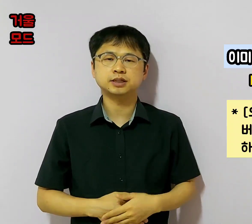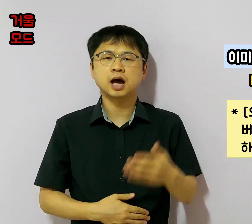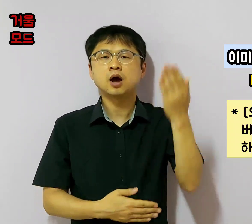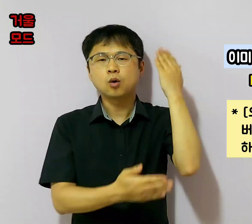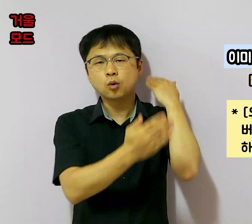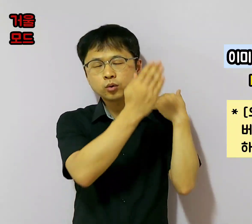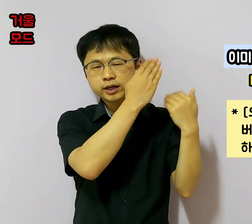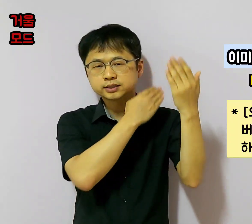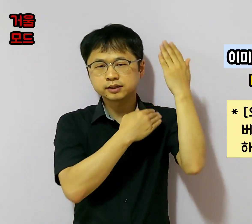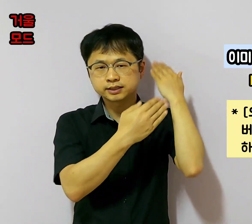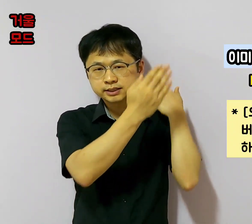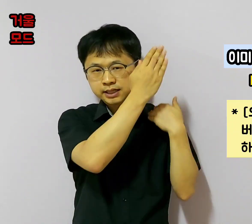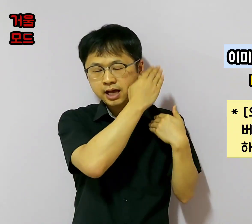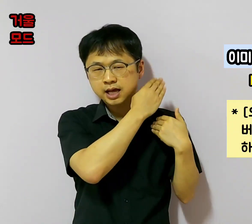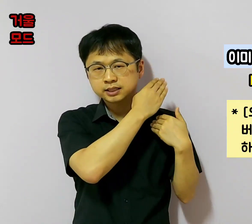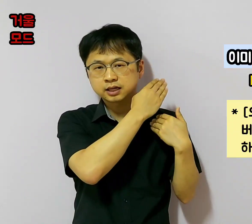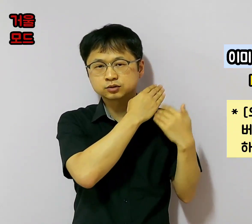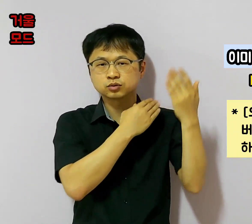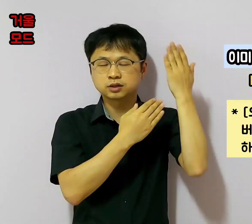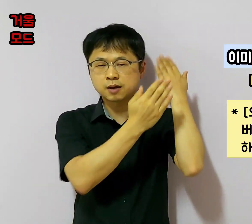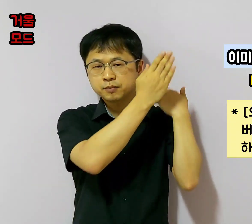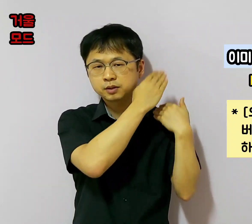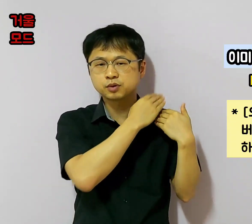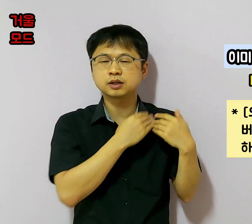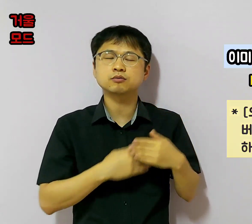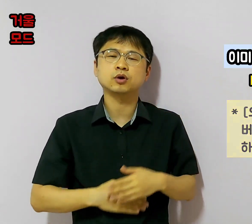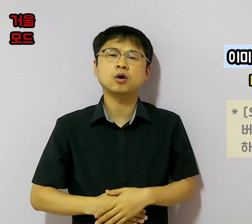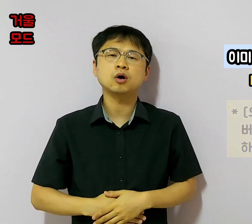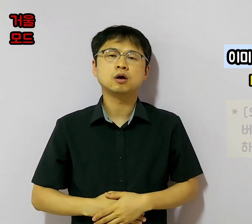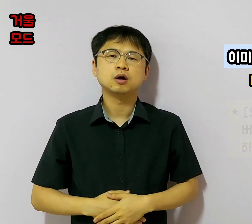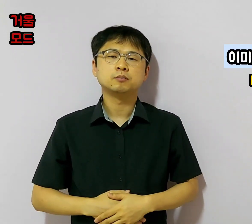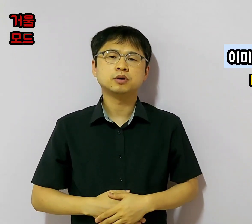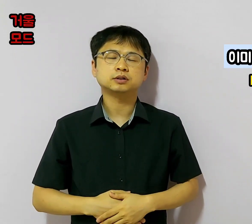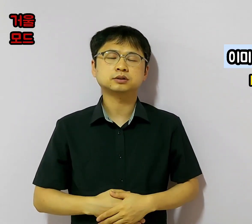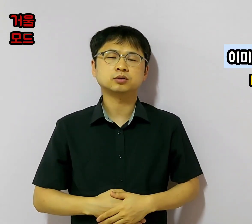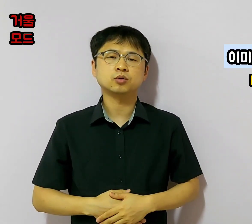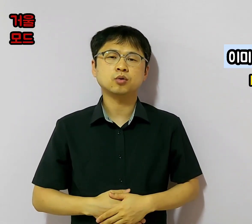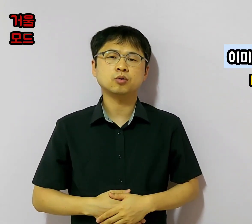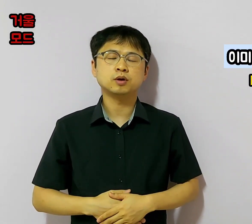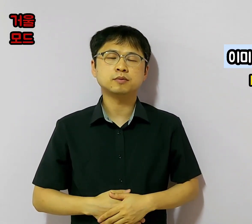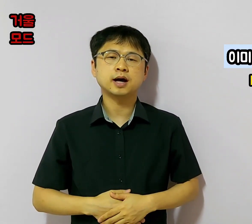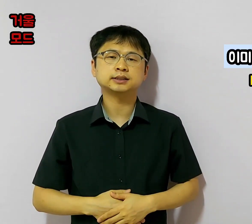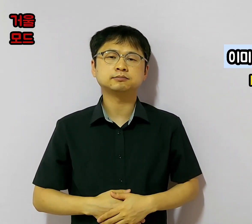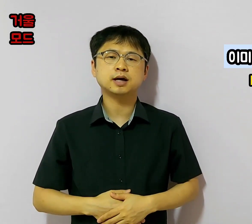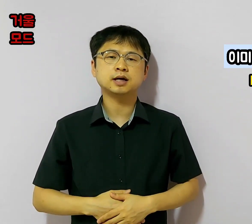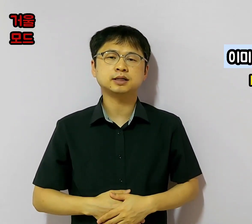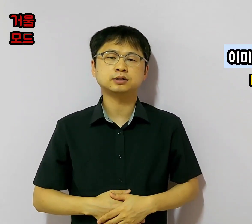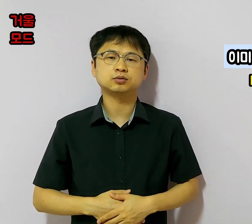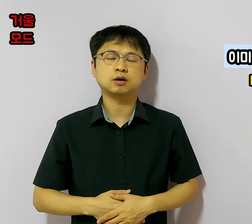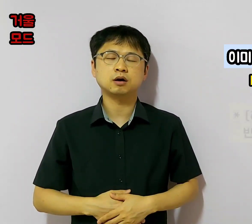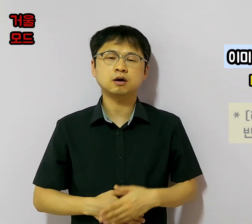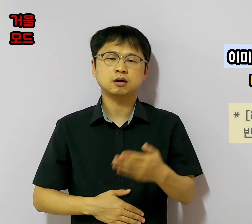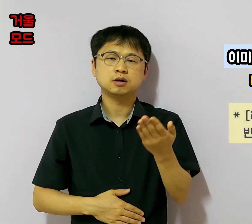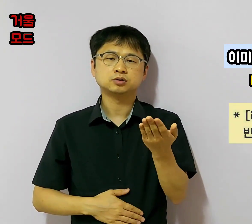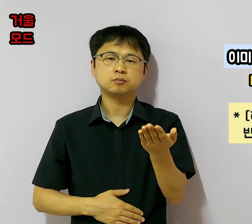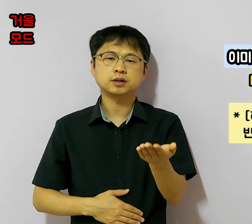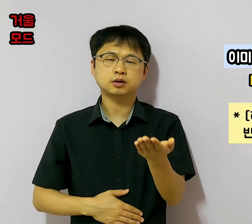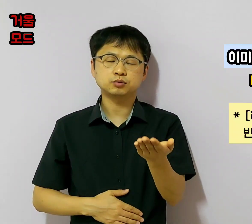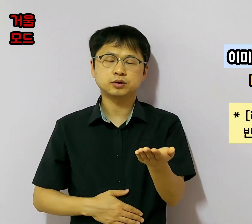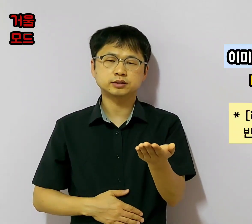있습니다. 오래전에 지난이라는 수어를 한 번에 표현하고요. 버렸어도 뭐뭐 하지만 이라는 수어, 손바닥을 위로